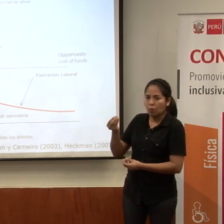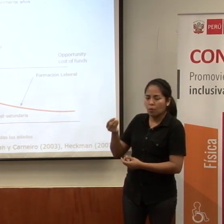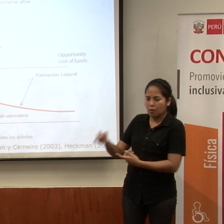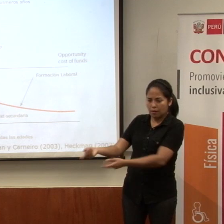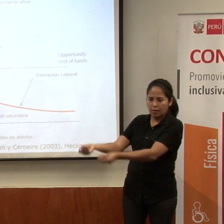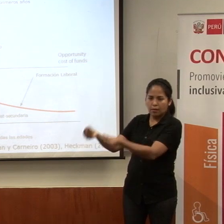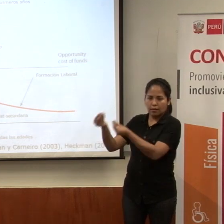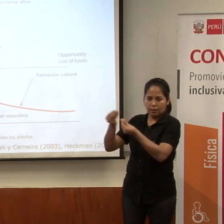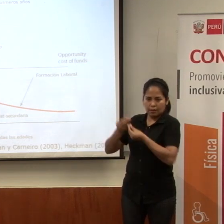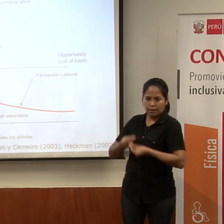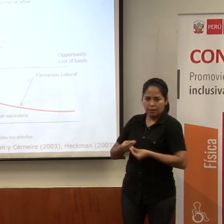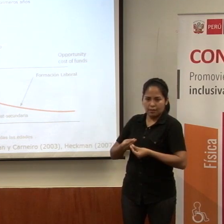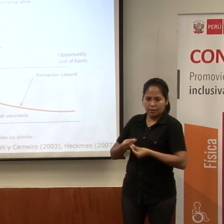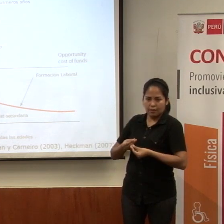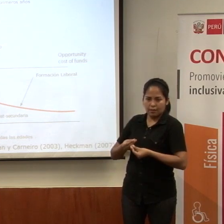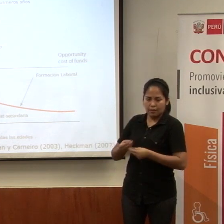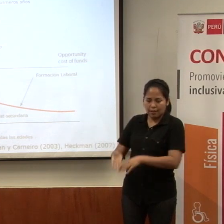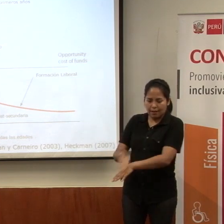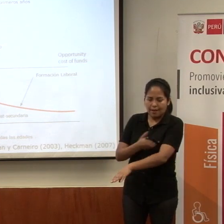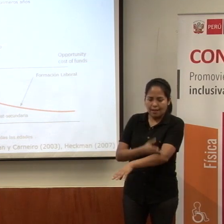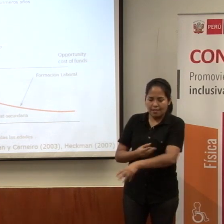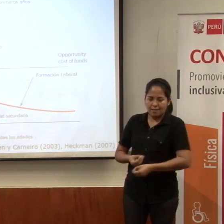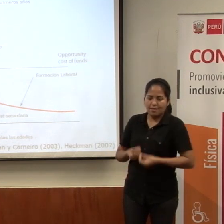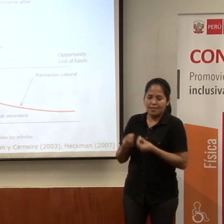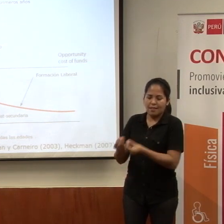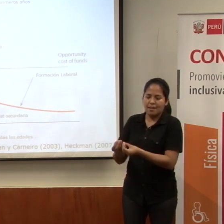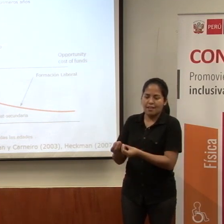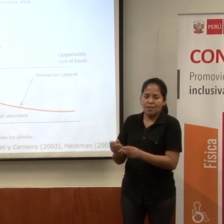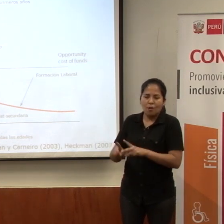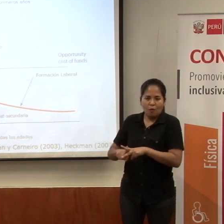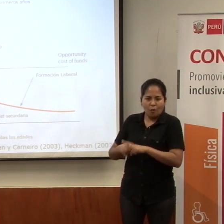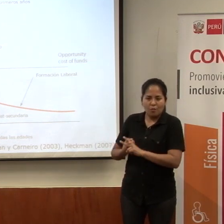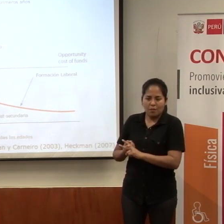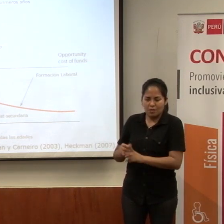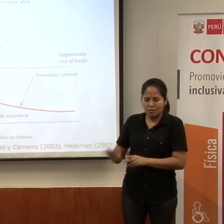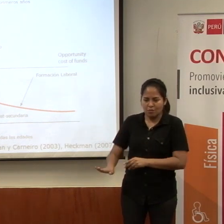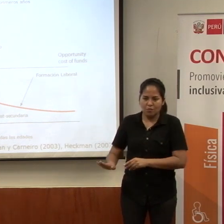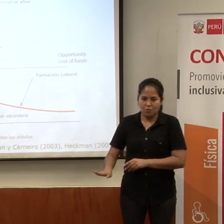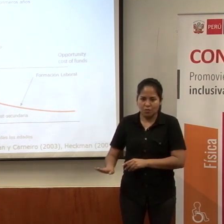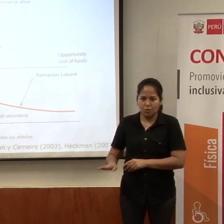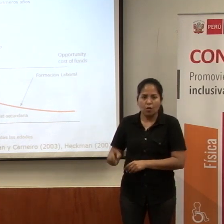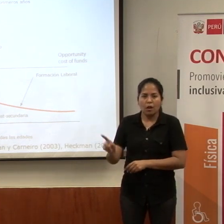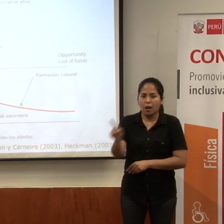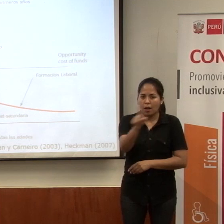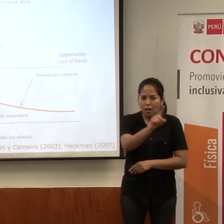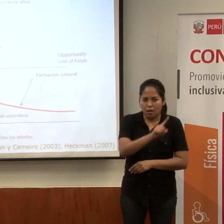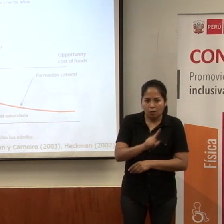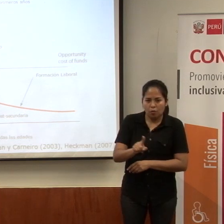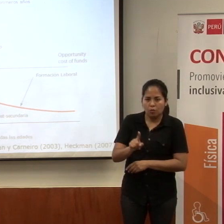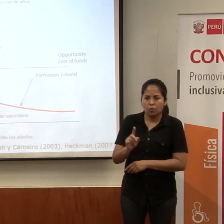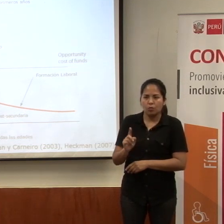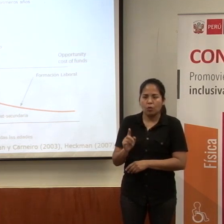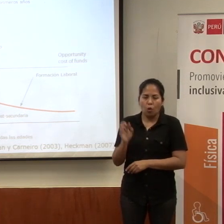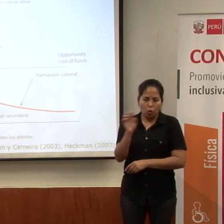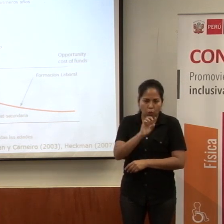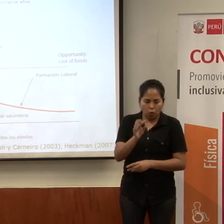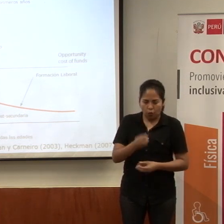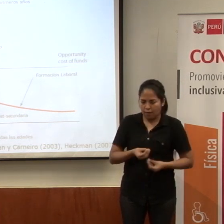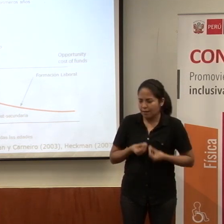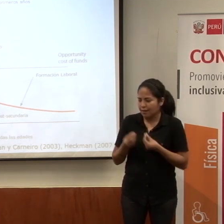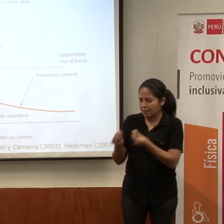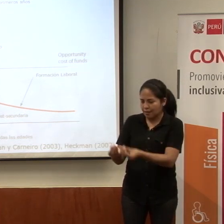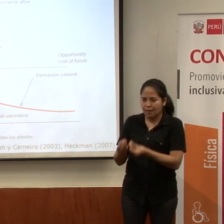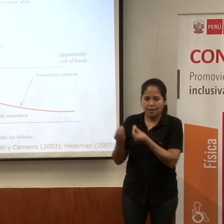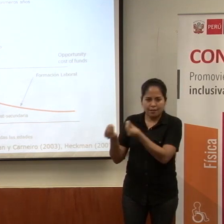es mayor cuando la intervención es más precoz. Por cada $1 que usted invierte en esta etapa de la vida, puede